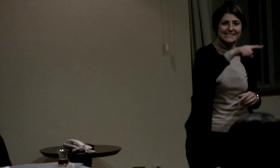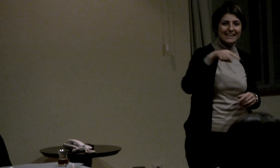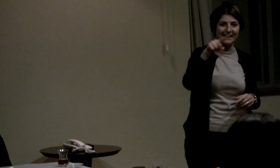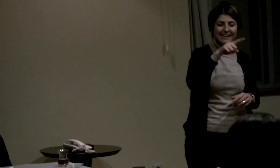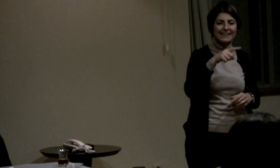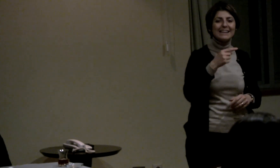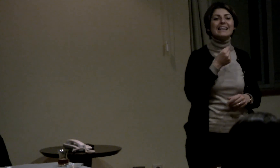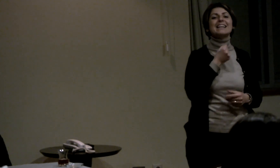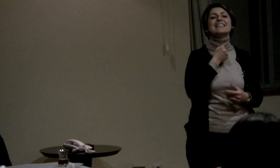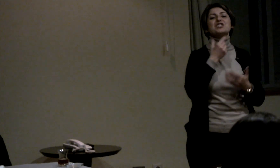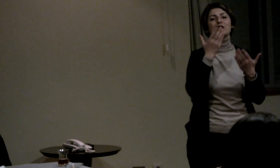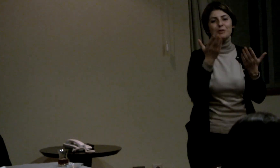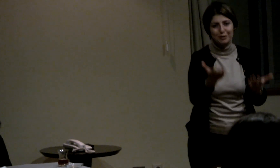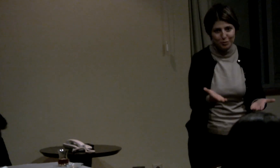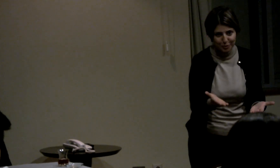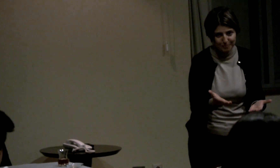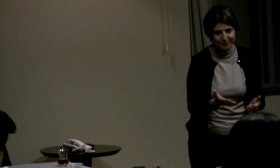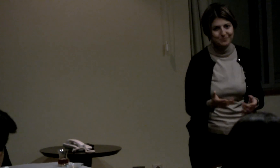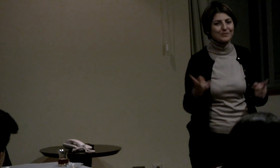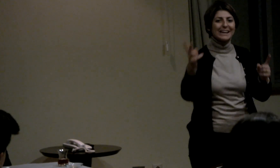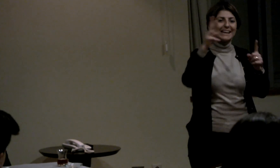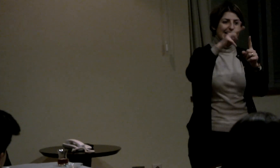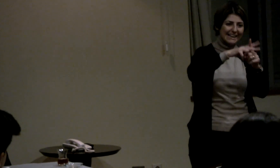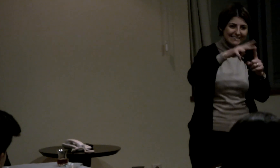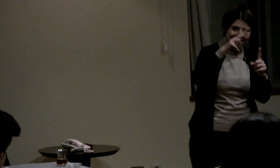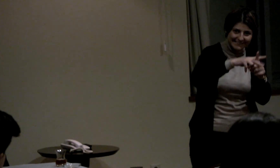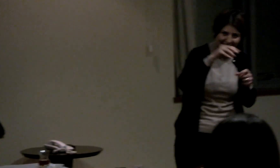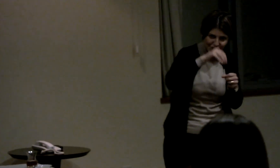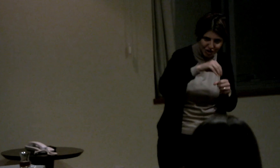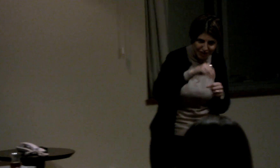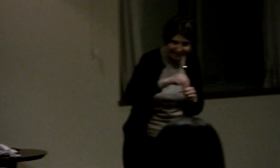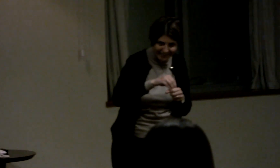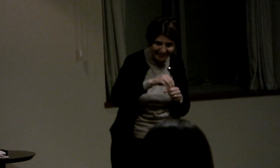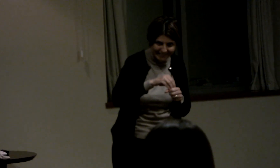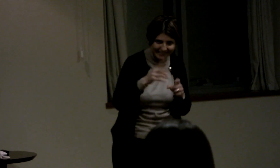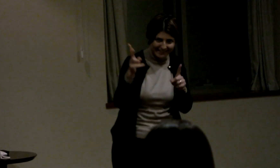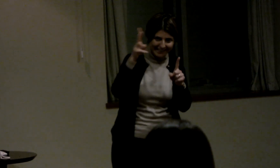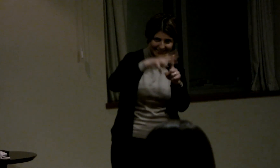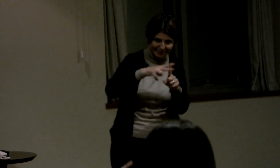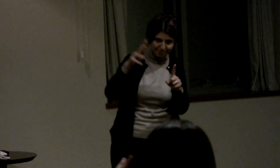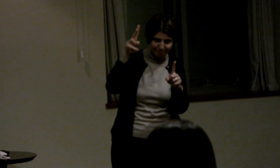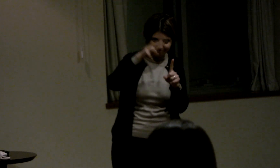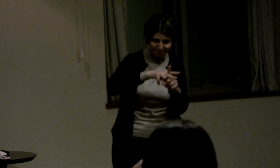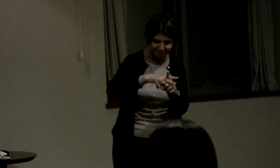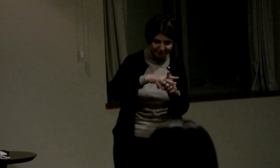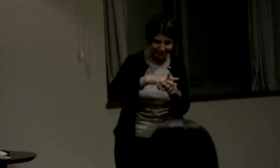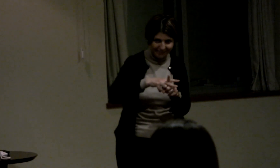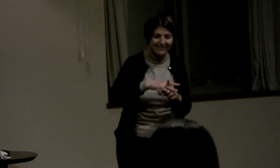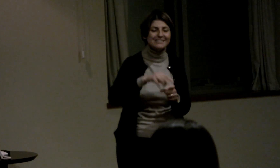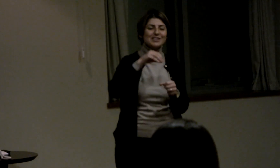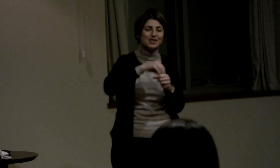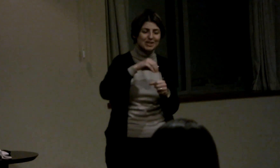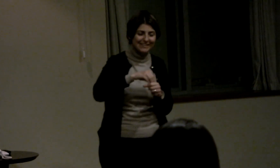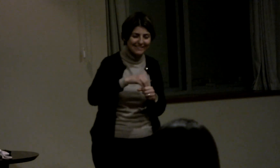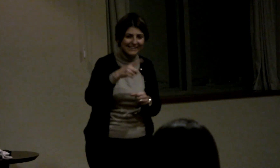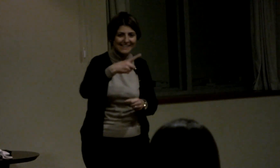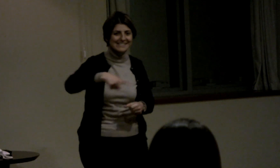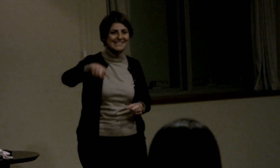Sizlere teşekkür ediyorum. Katıldığınız için, katılıp, evet, için